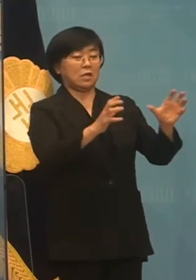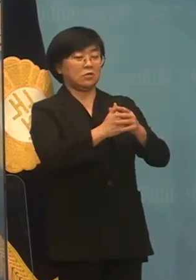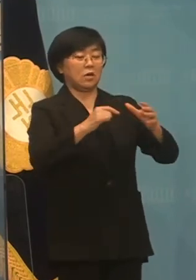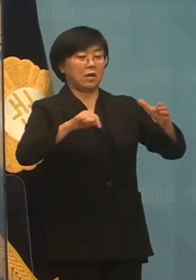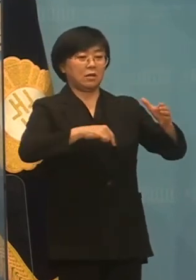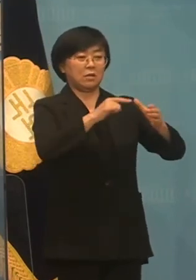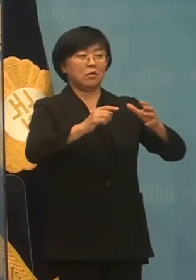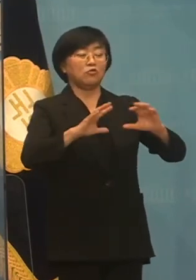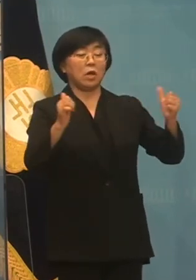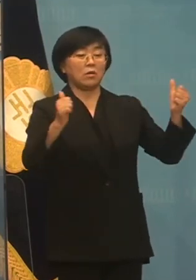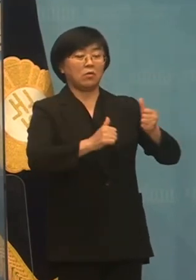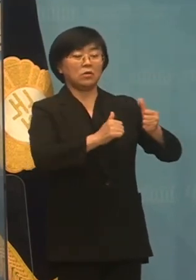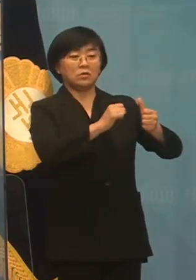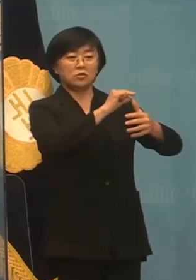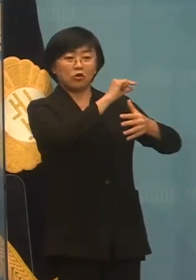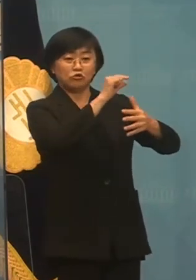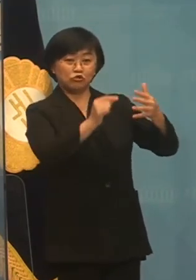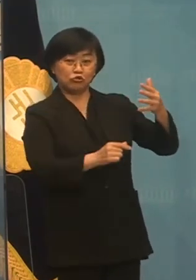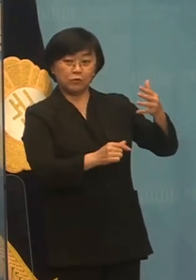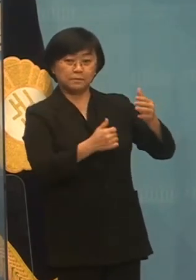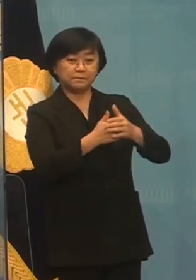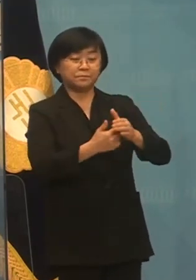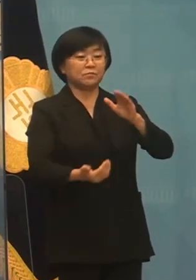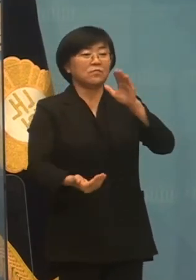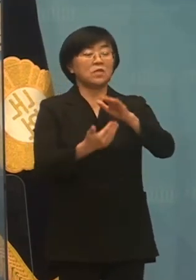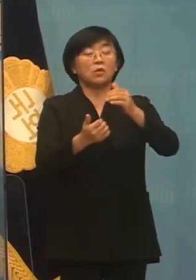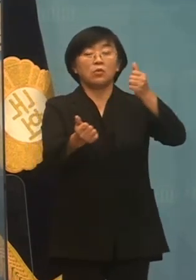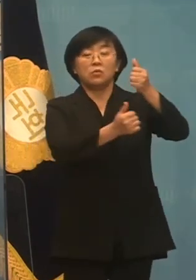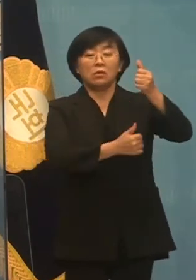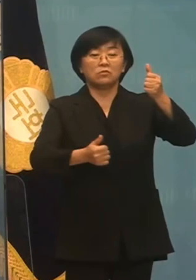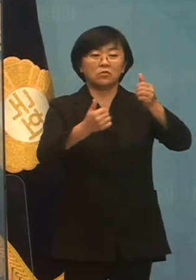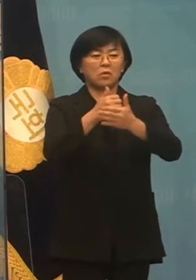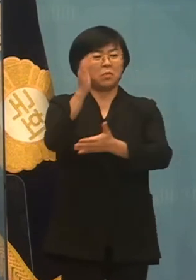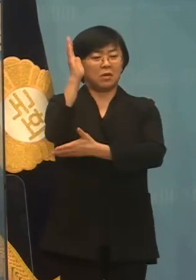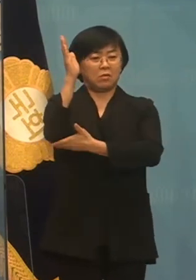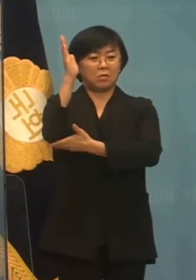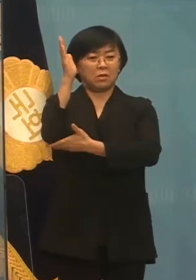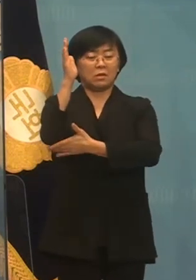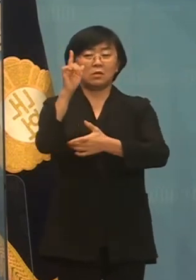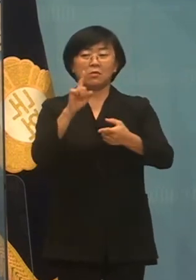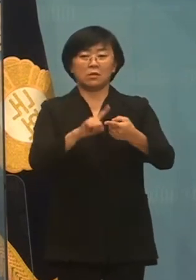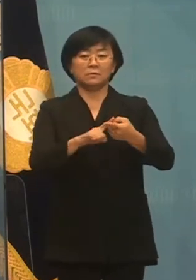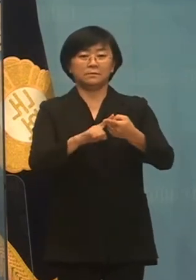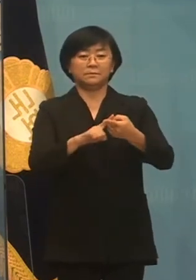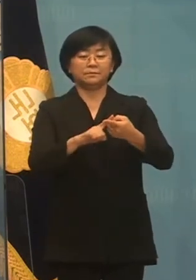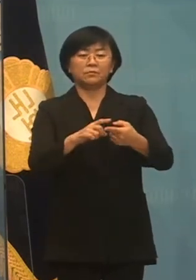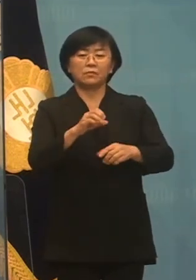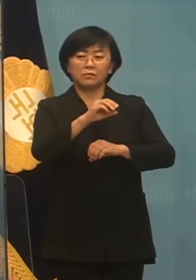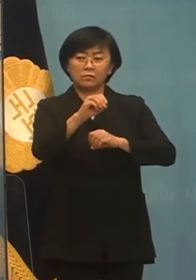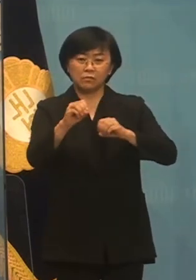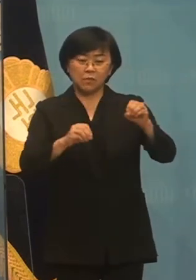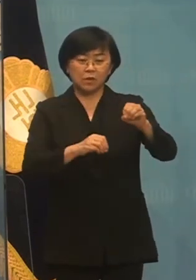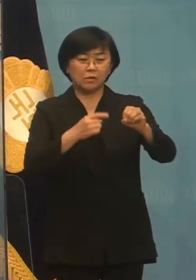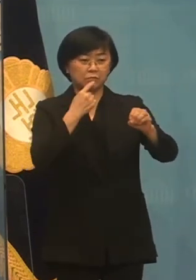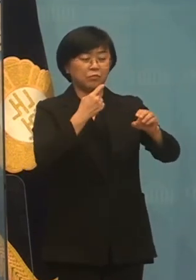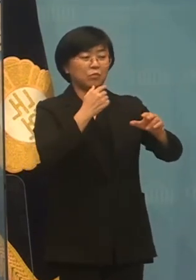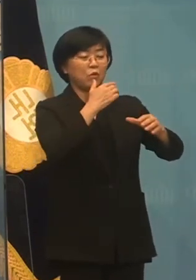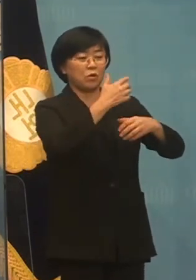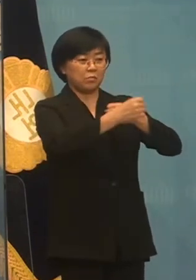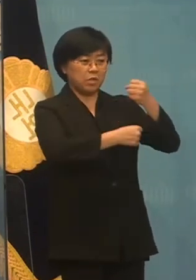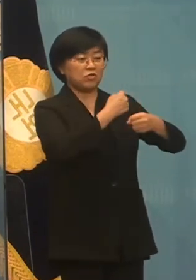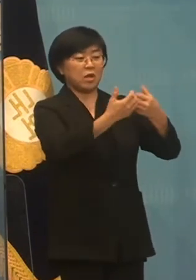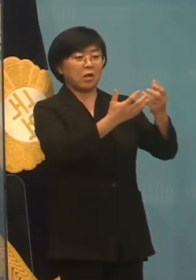국회의원 선수순으로 혹은 아니면 최고위원 순으로 발언하거나 이런 것들이 되려 민주당이 가지고